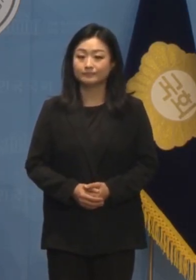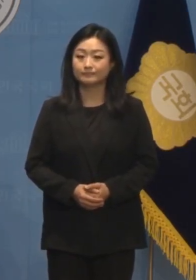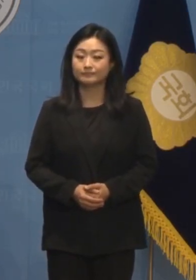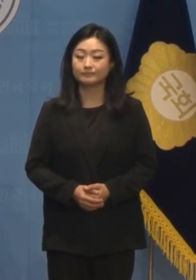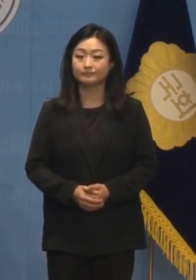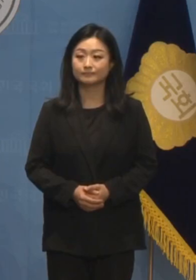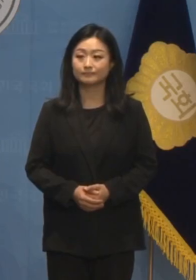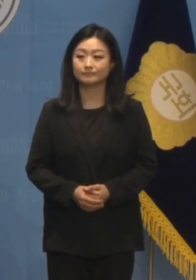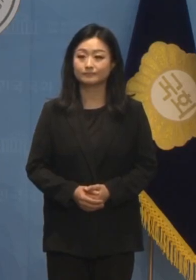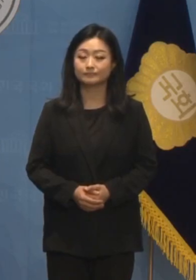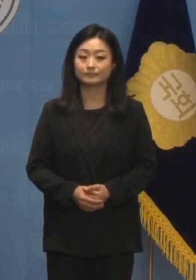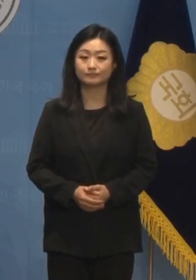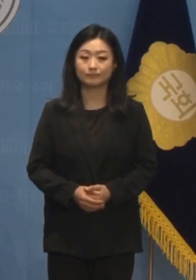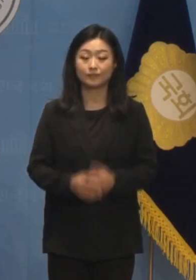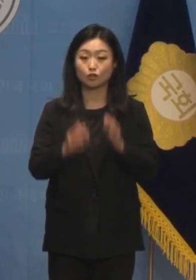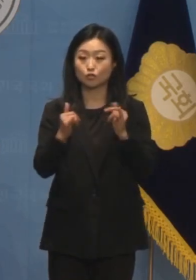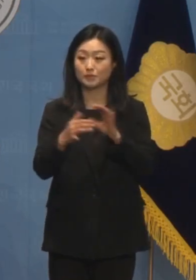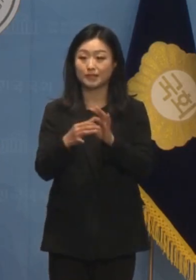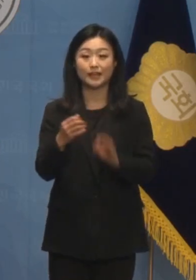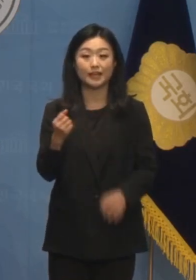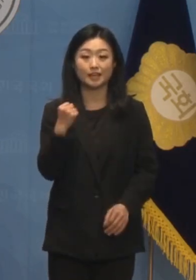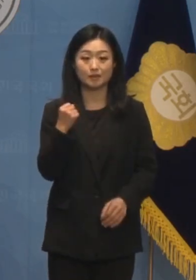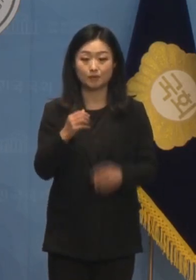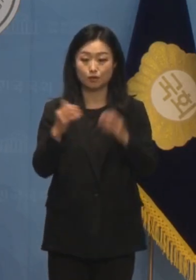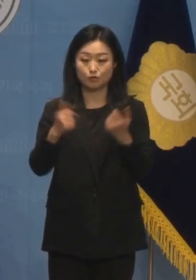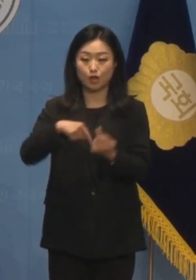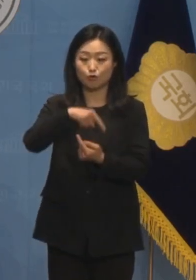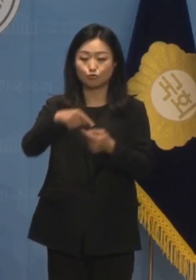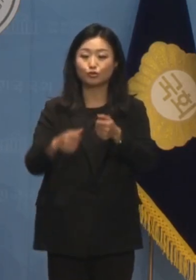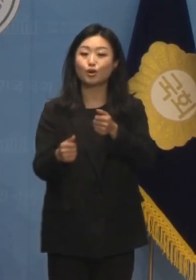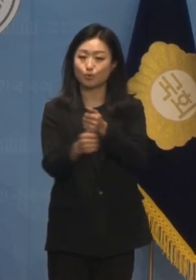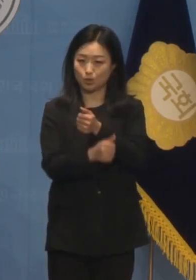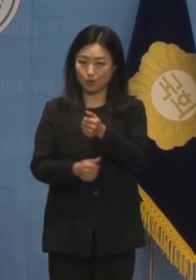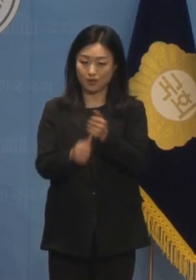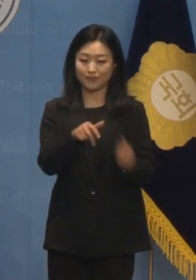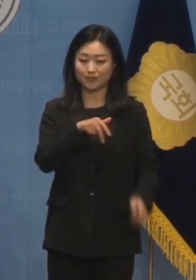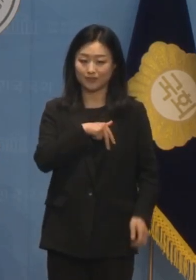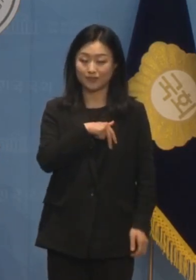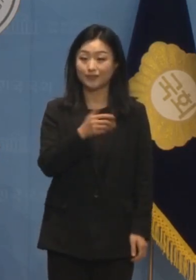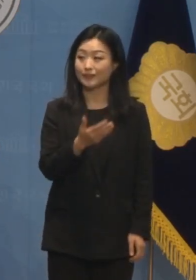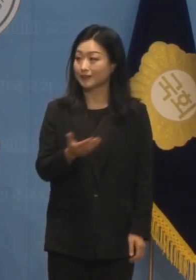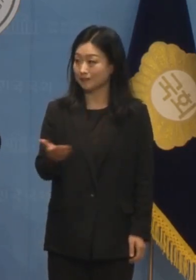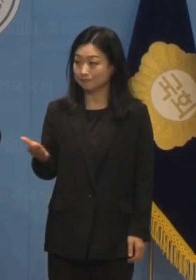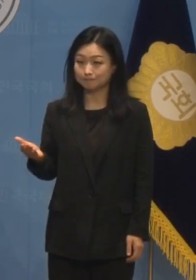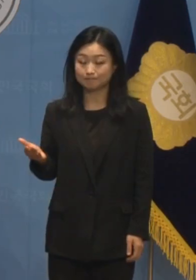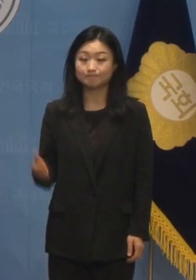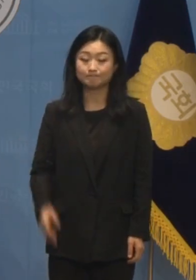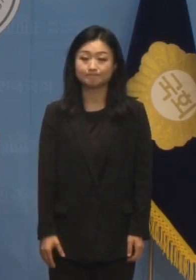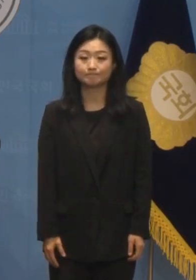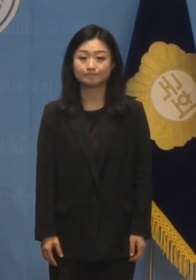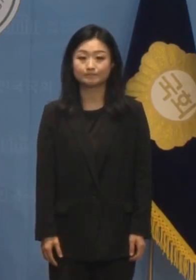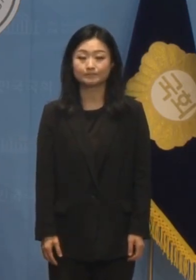아네 저희는 국민의 임 국회운영위원회 운영 개선 소의 위원들